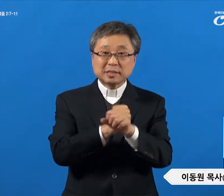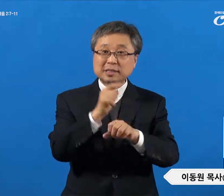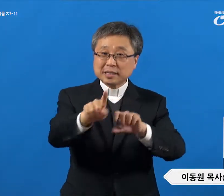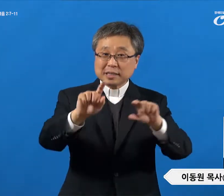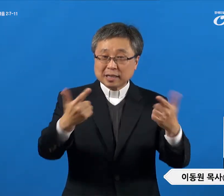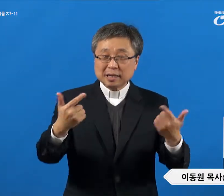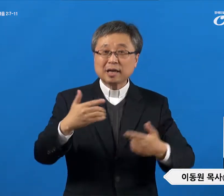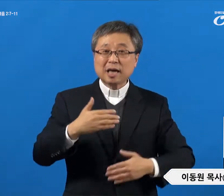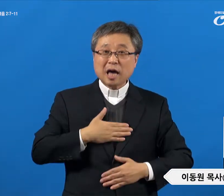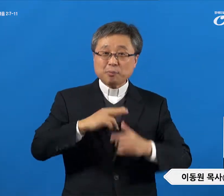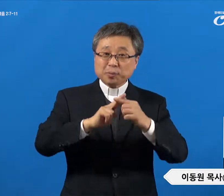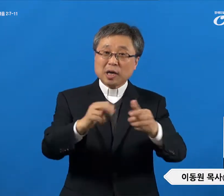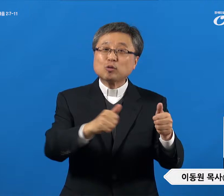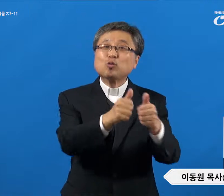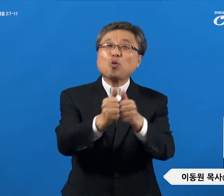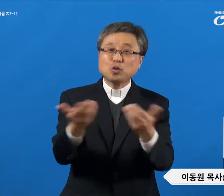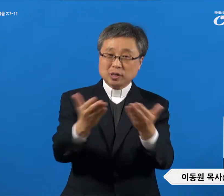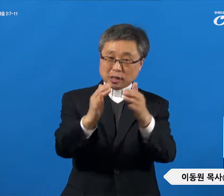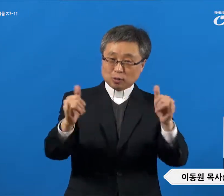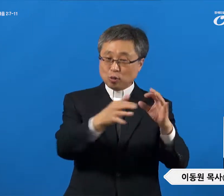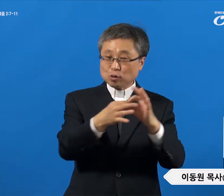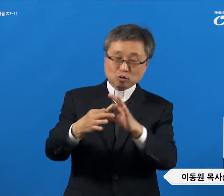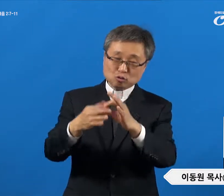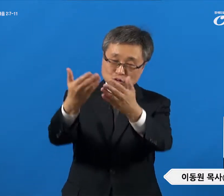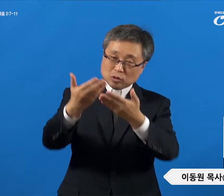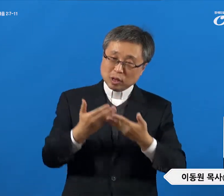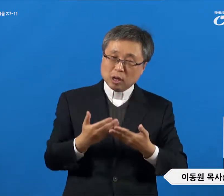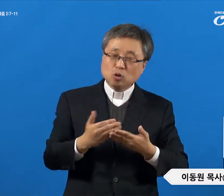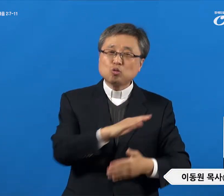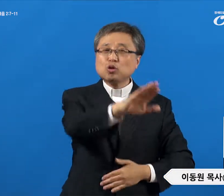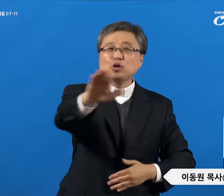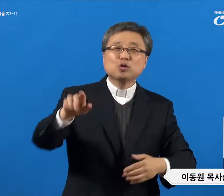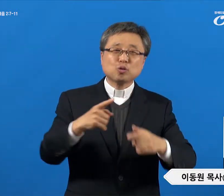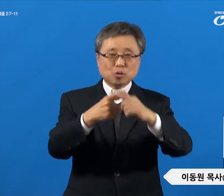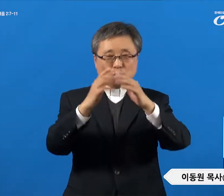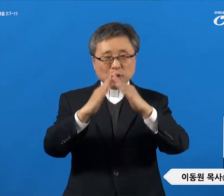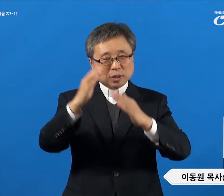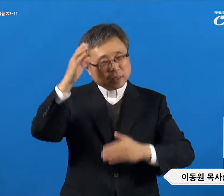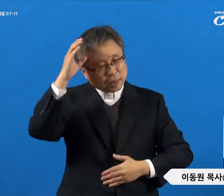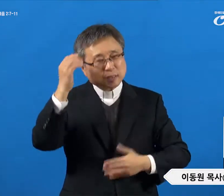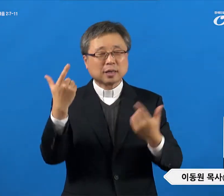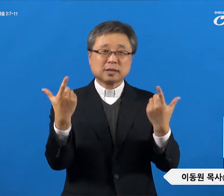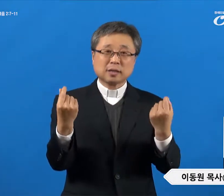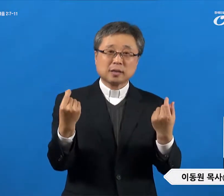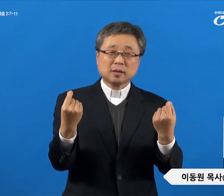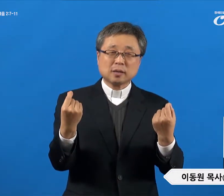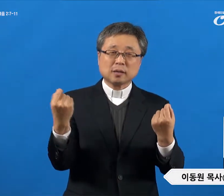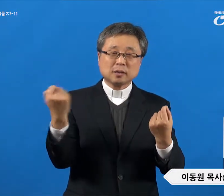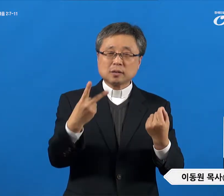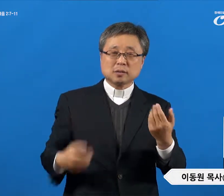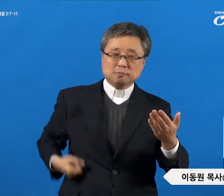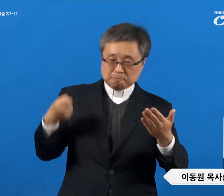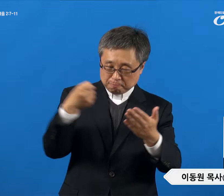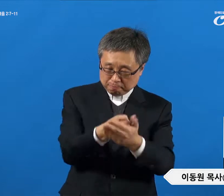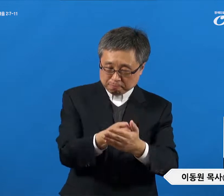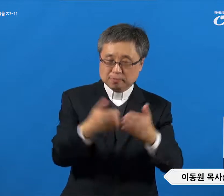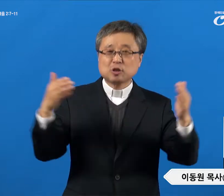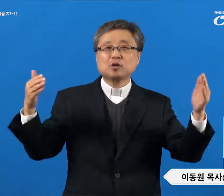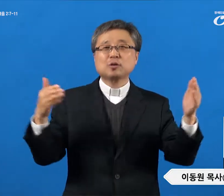스태프들을 통해서도 보는 거 보니까 하나님이 확실히 우리 교회에 기대하시는 것 같다. 진지하게 해서 드디어 결단을 했어요. 자,